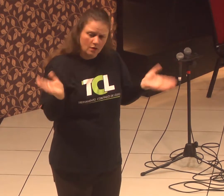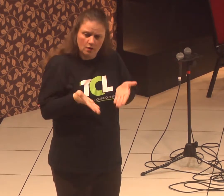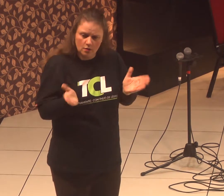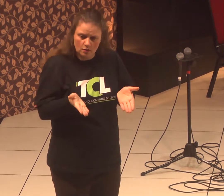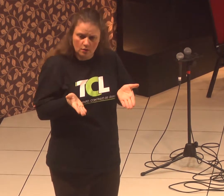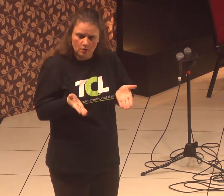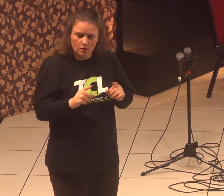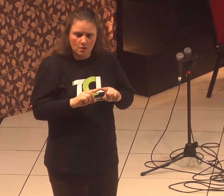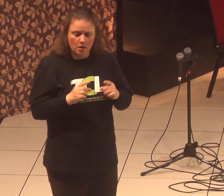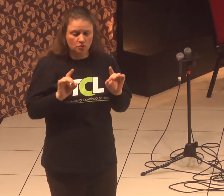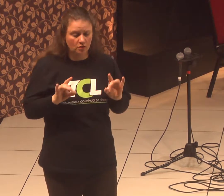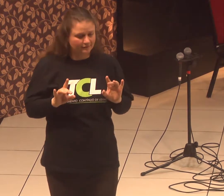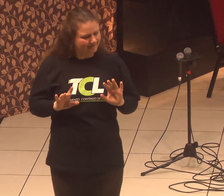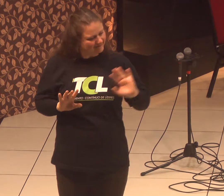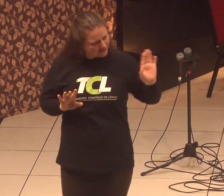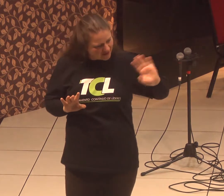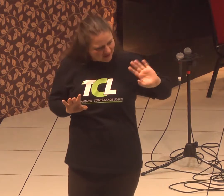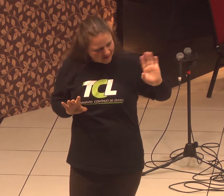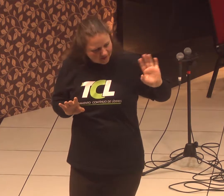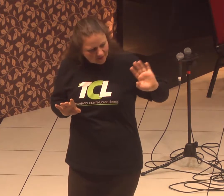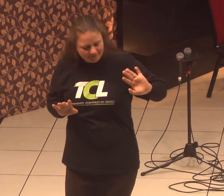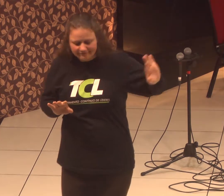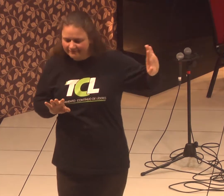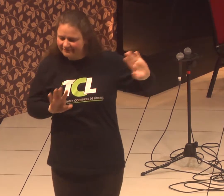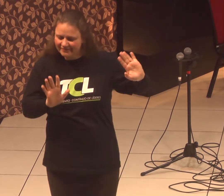Mas se eu só ficar nisso, eu deixá-lo,